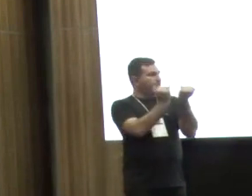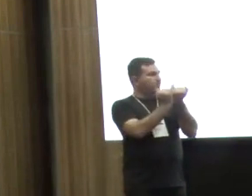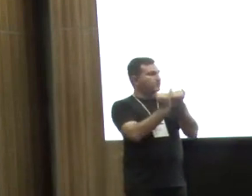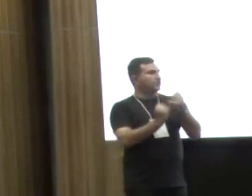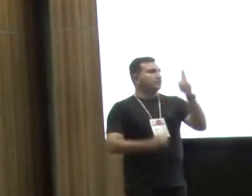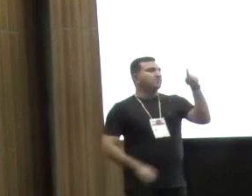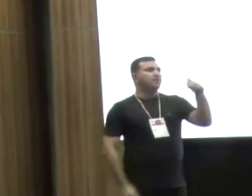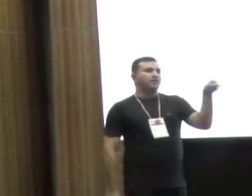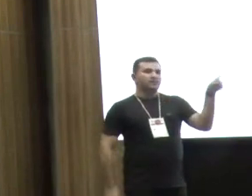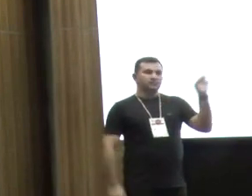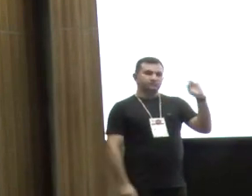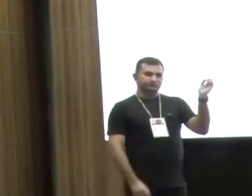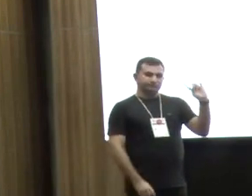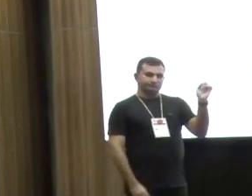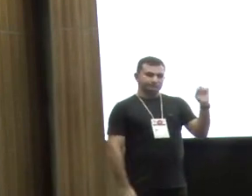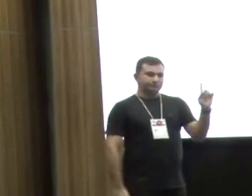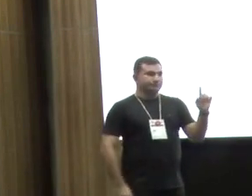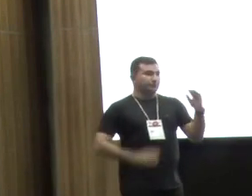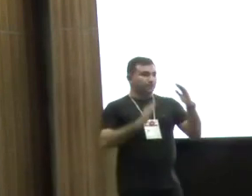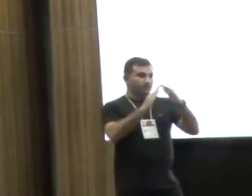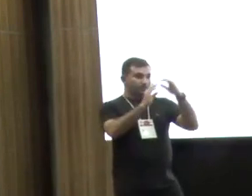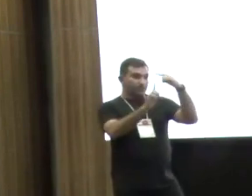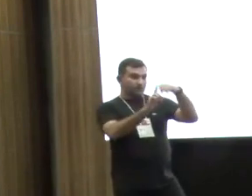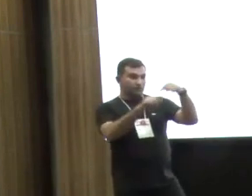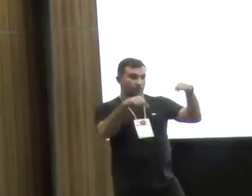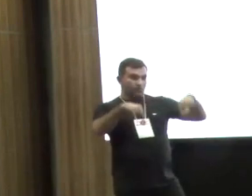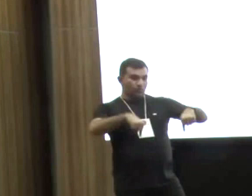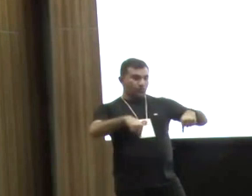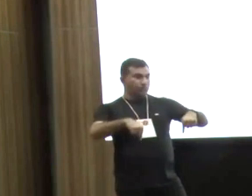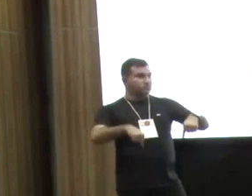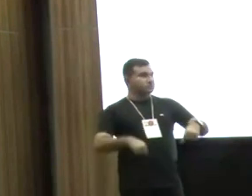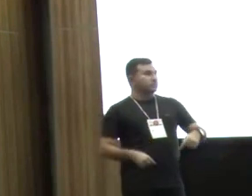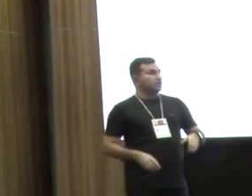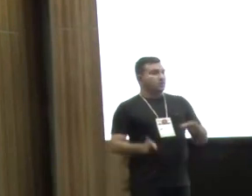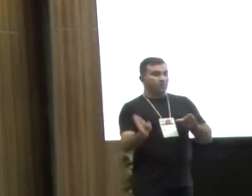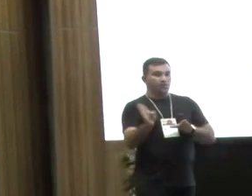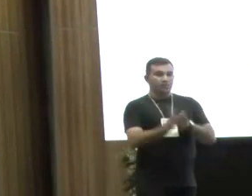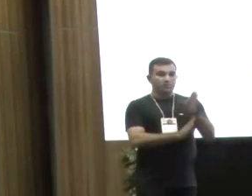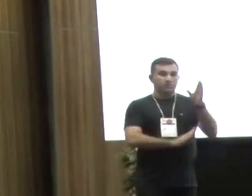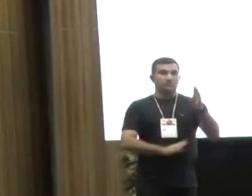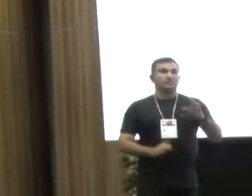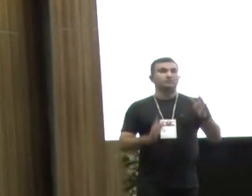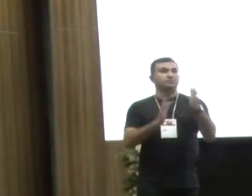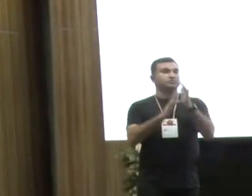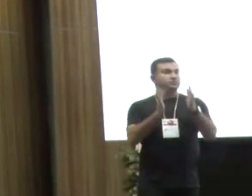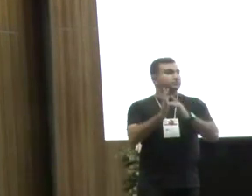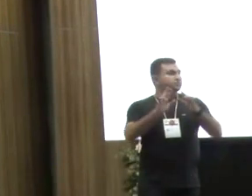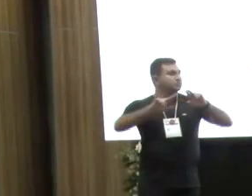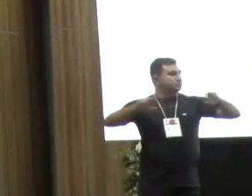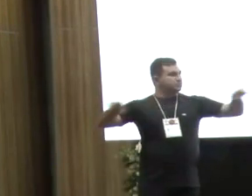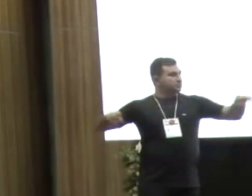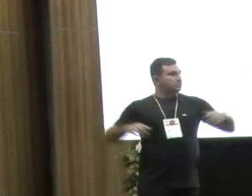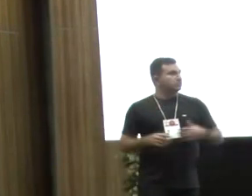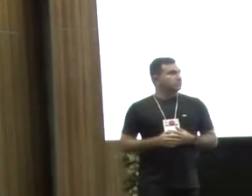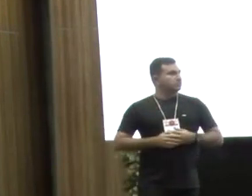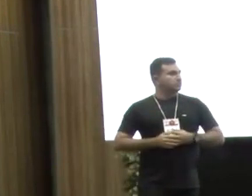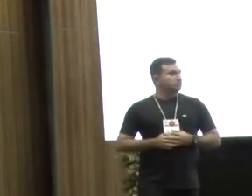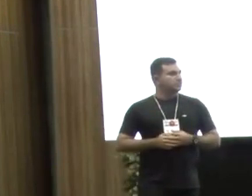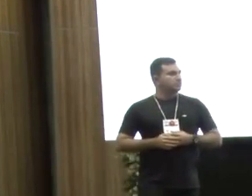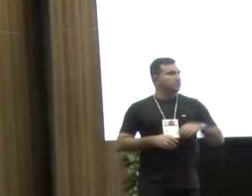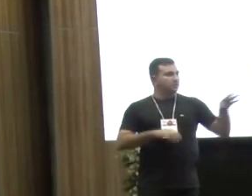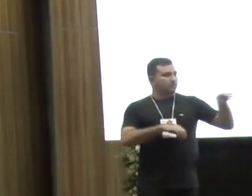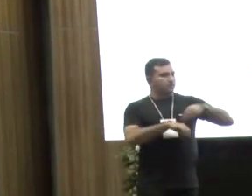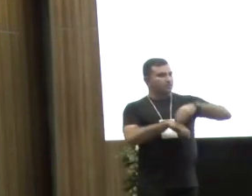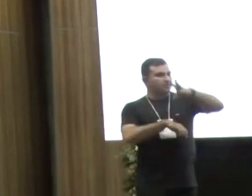João. A igreja hoje está orientando aos cristãos não reproduzirem